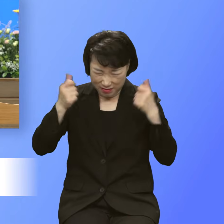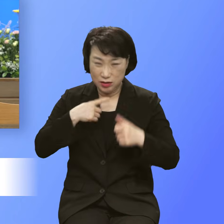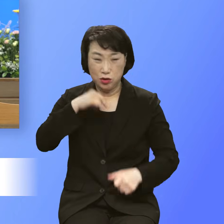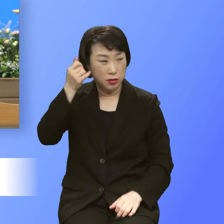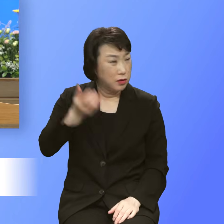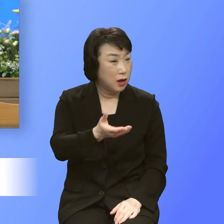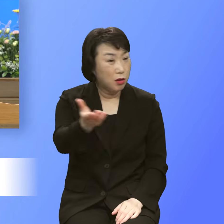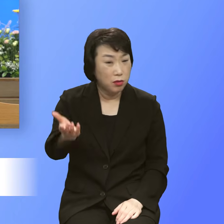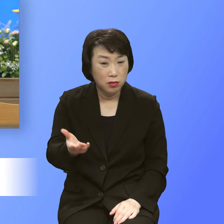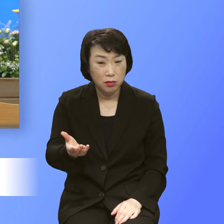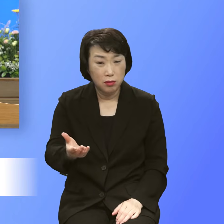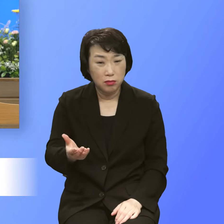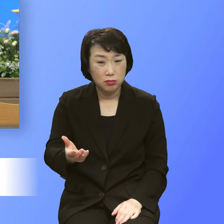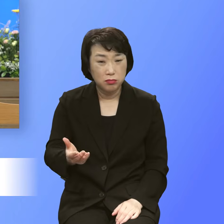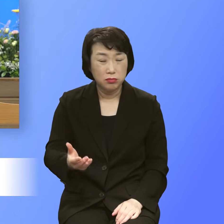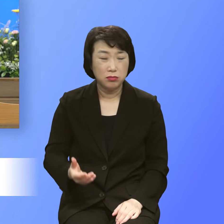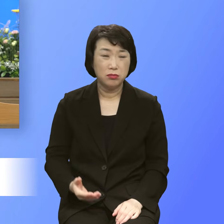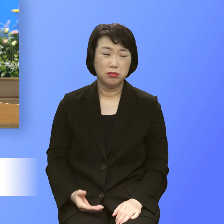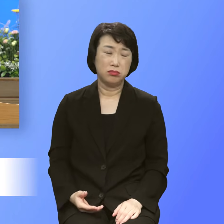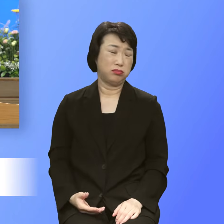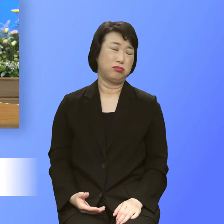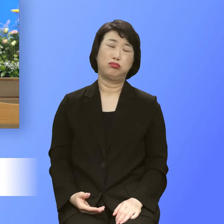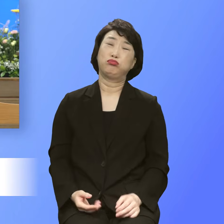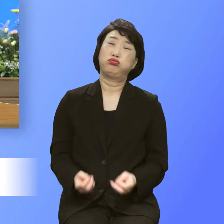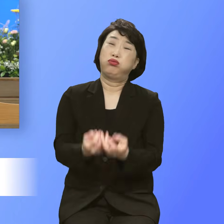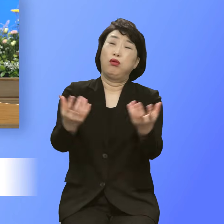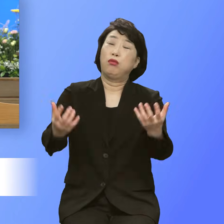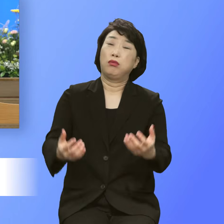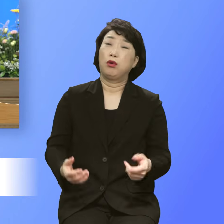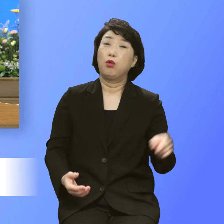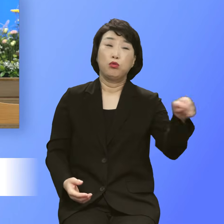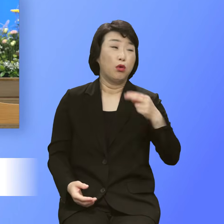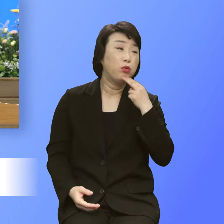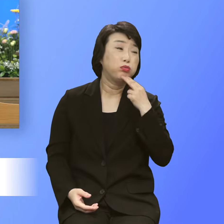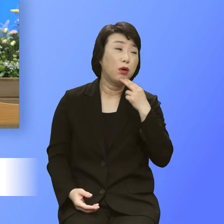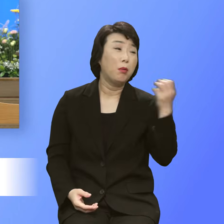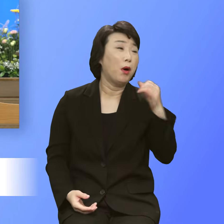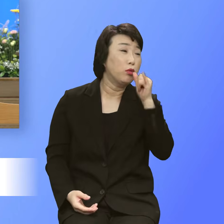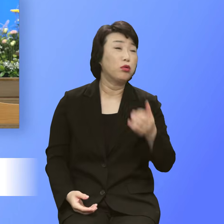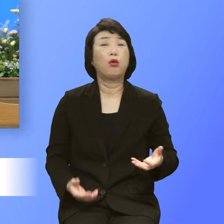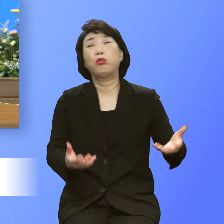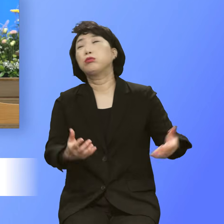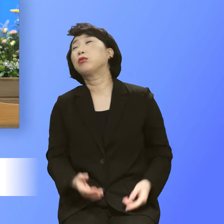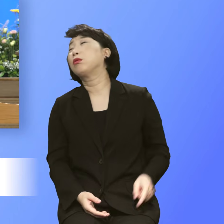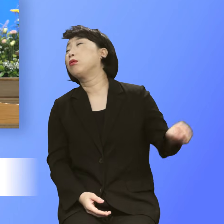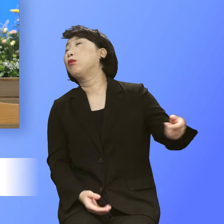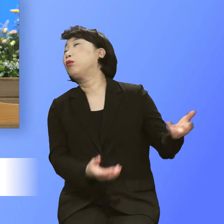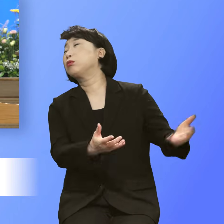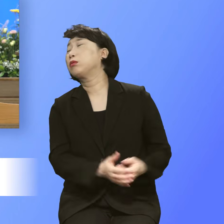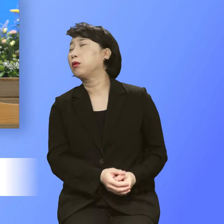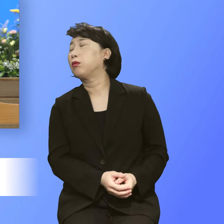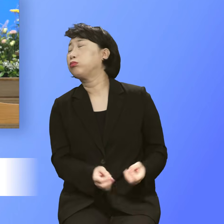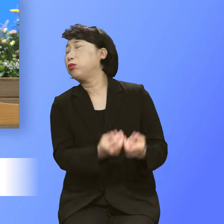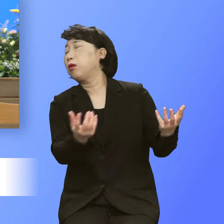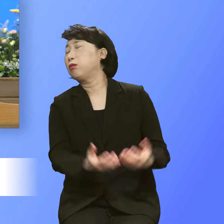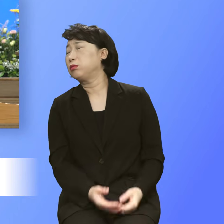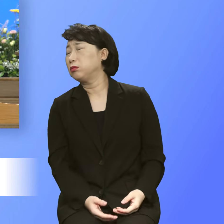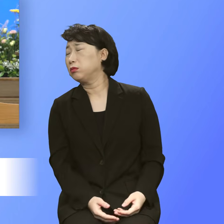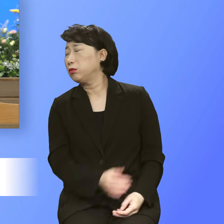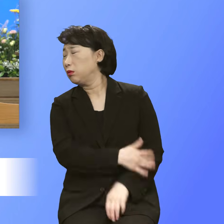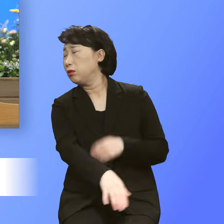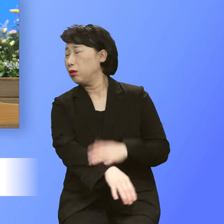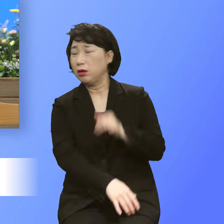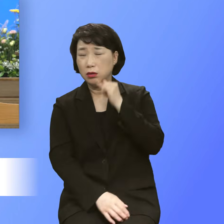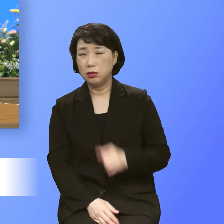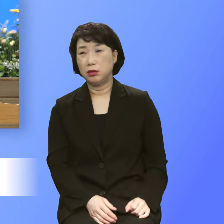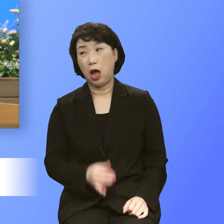뭐 할 수 없지 뭐. 못 온다만 할 수 없지 뭐. 안 온다만 할 수 없지 뭐. 나는